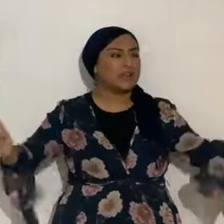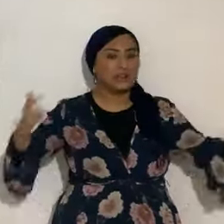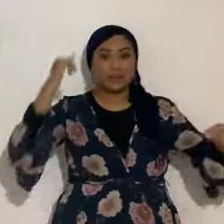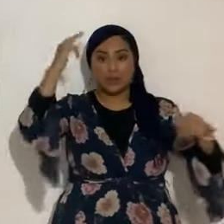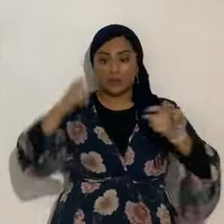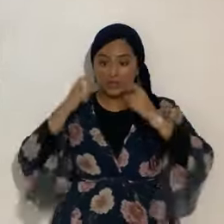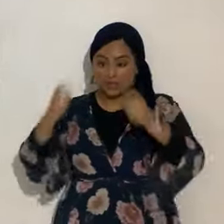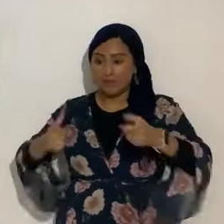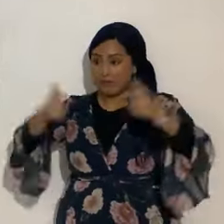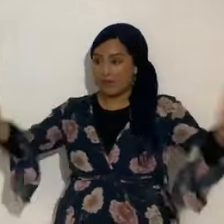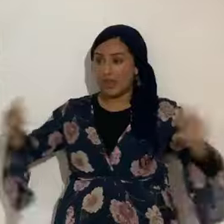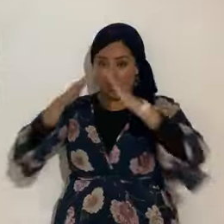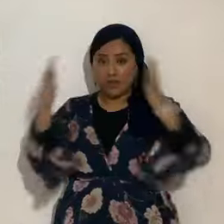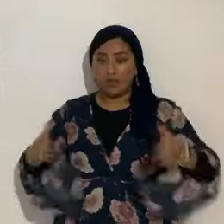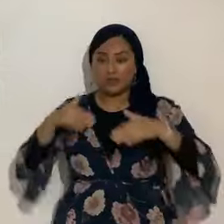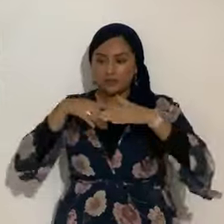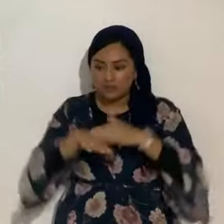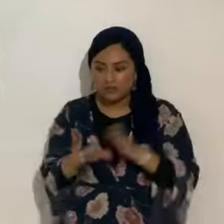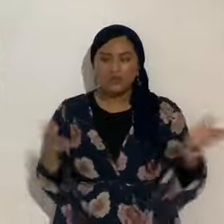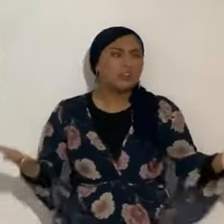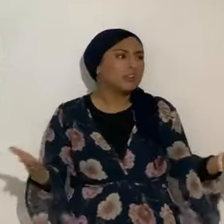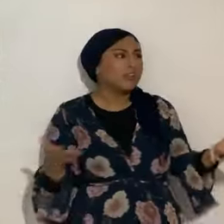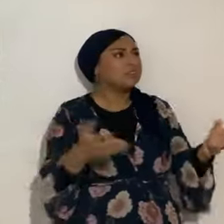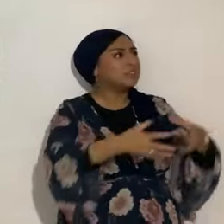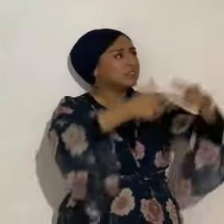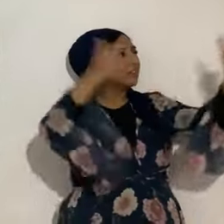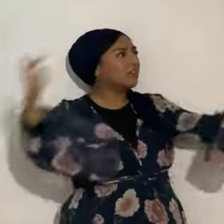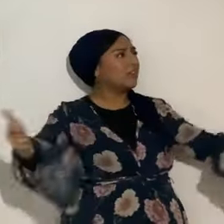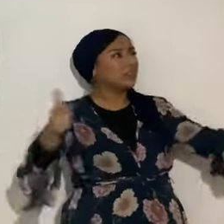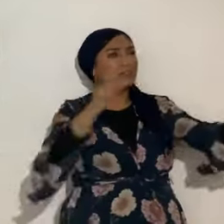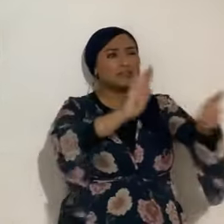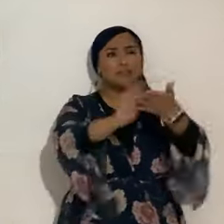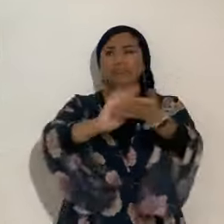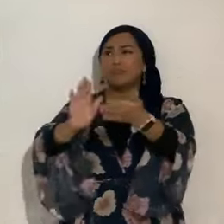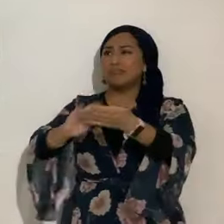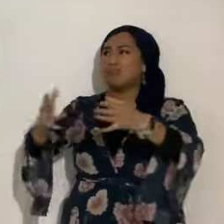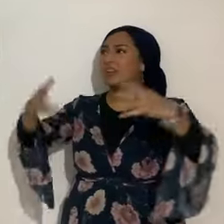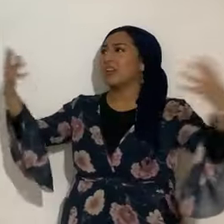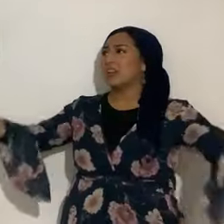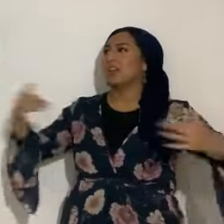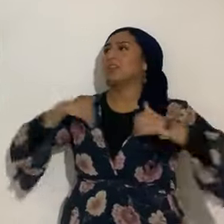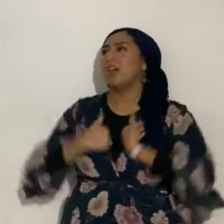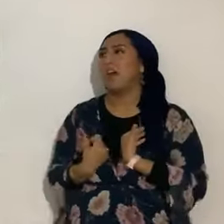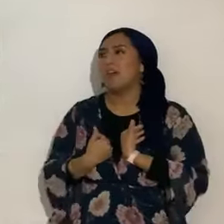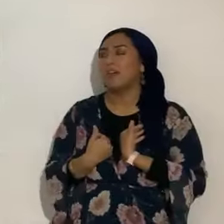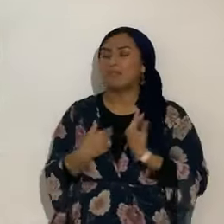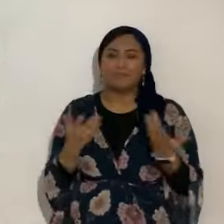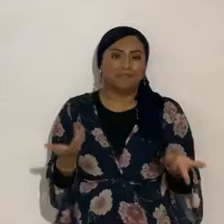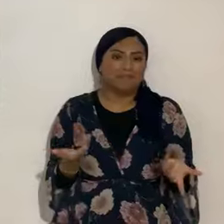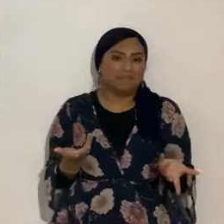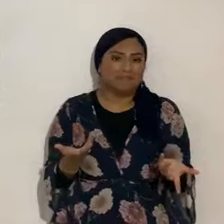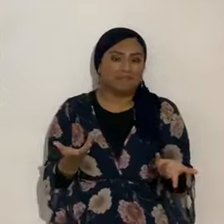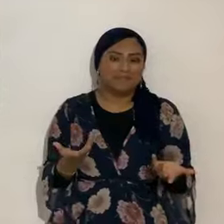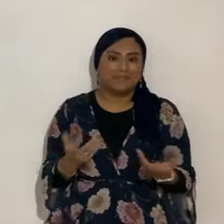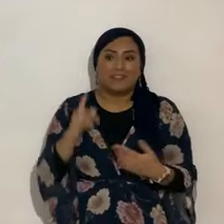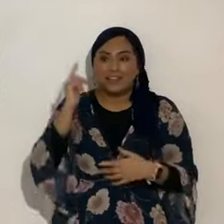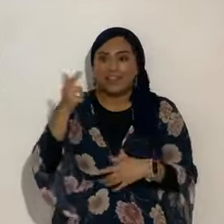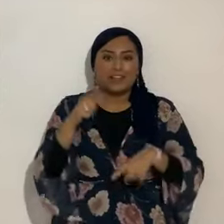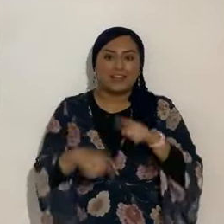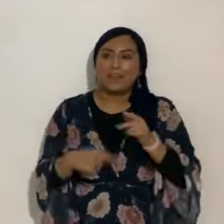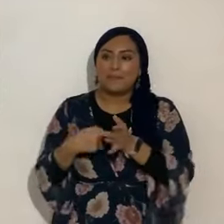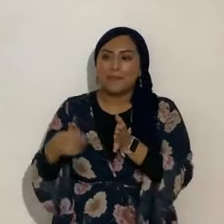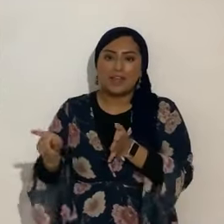Eterno le da una casa grande y después se queja de que no la puede limpiar y tiene que contratar 2, 3, 4, 5 sirvientes. Y después no puede pagar